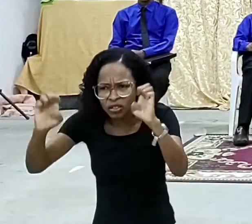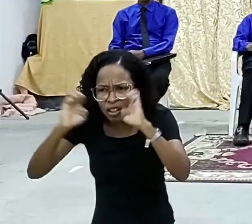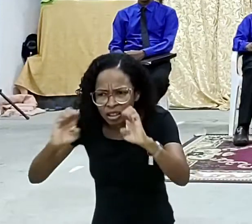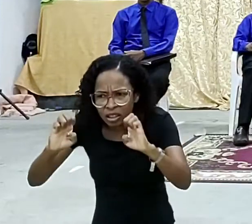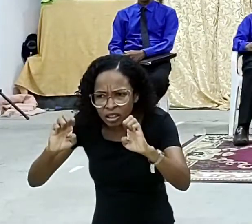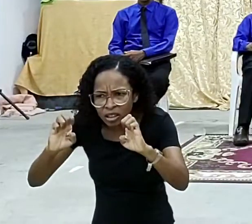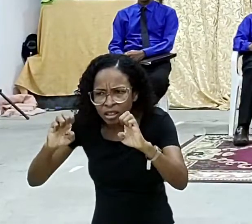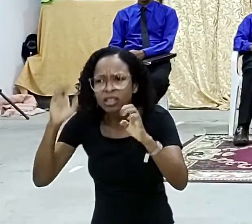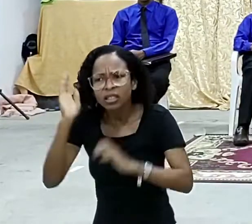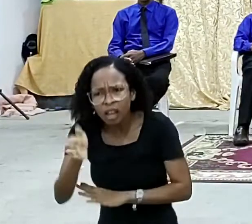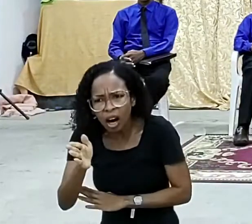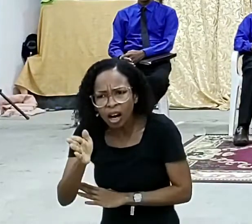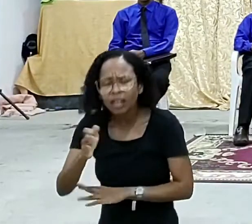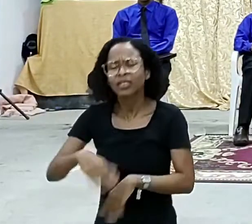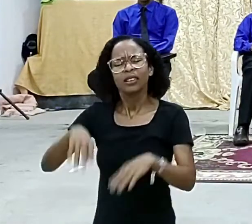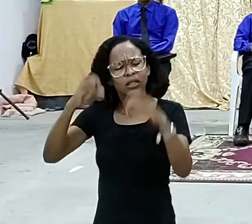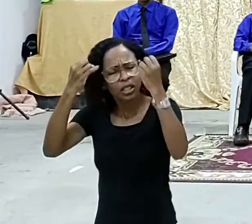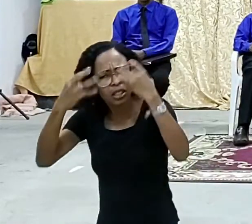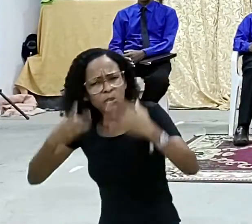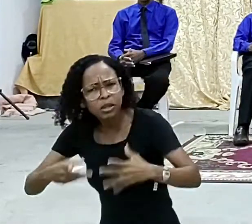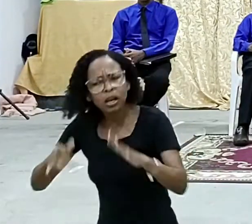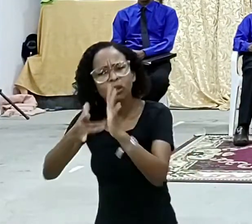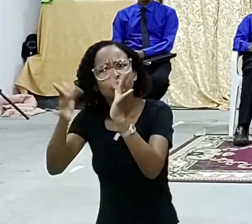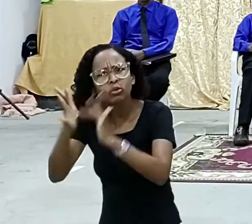Cristo, mas devemos cuidar.